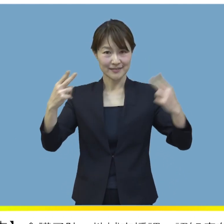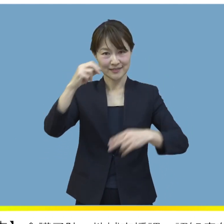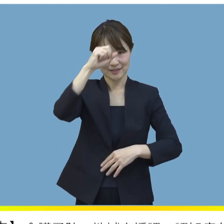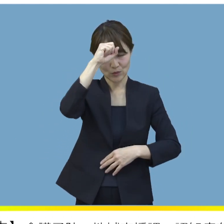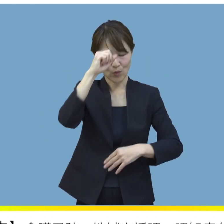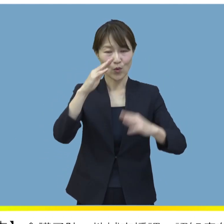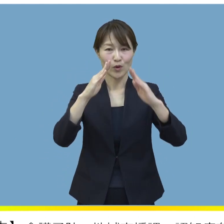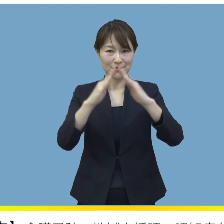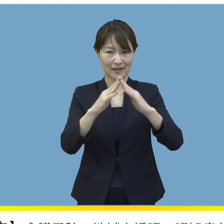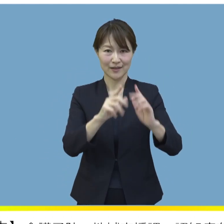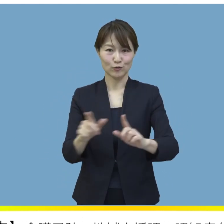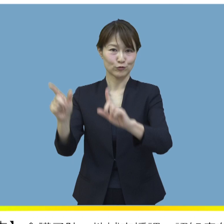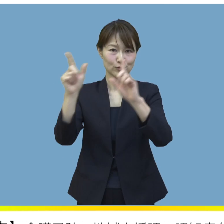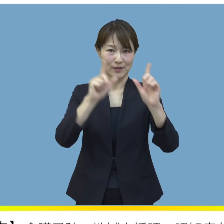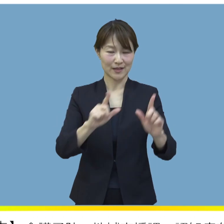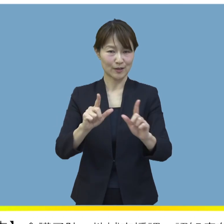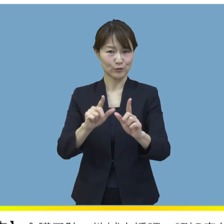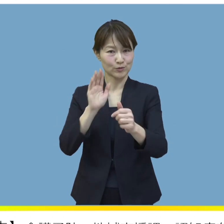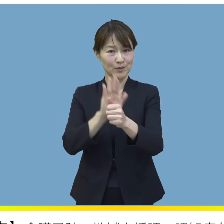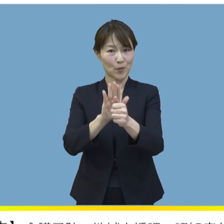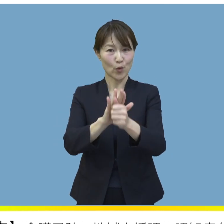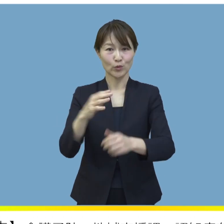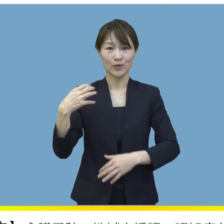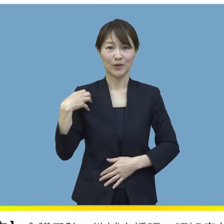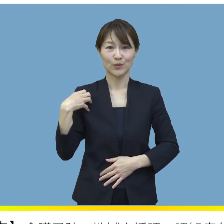生活サポート担当